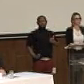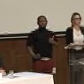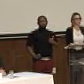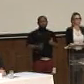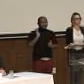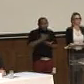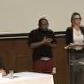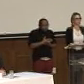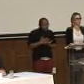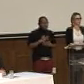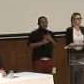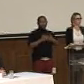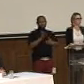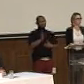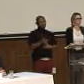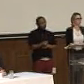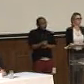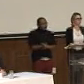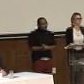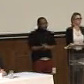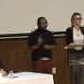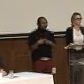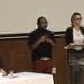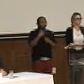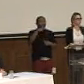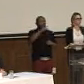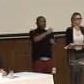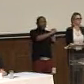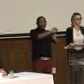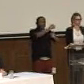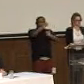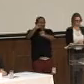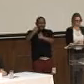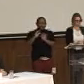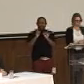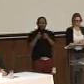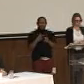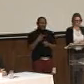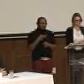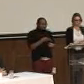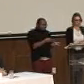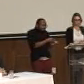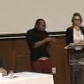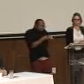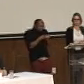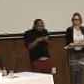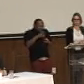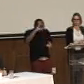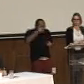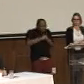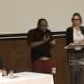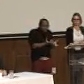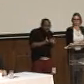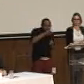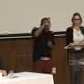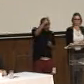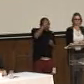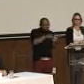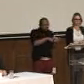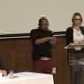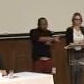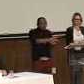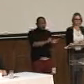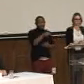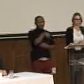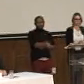outros institutos vêm aqui buscar expertise, vêm aqui buscar as nossas experiências de pesquisa, de ensino, de extensão. O Fórum das Licenciaturas, o Fórum